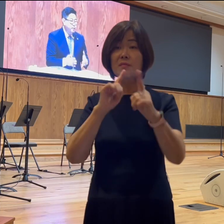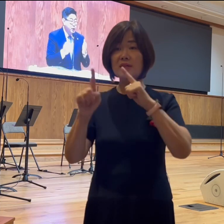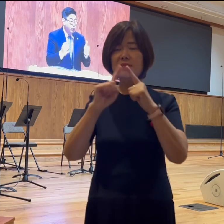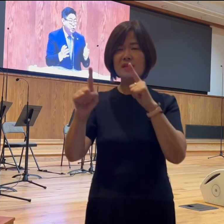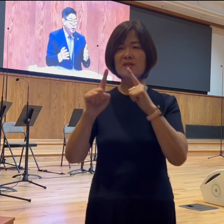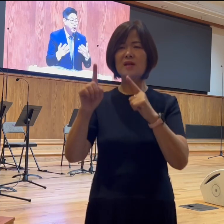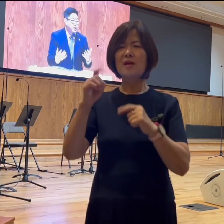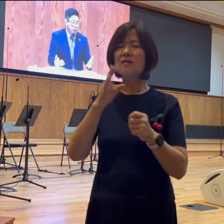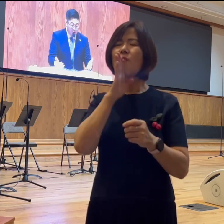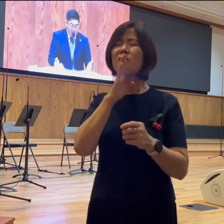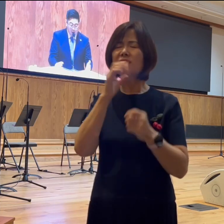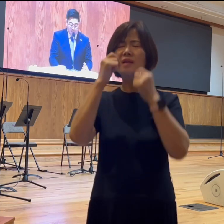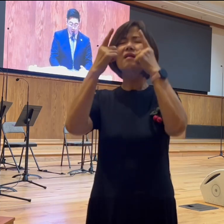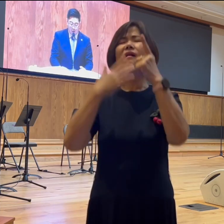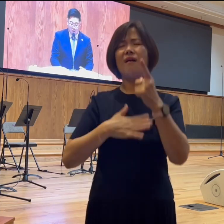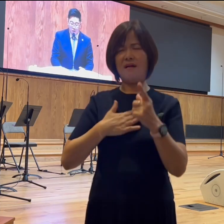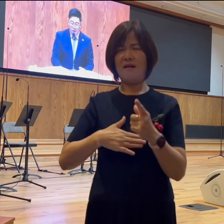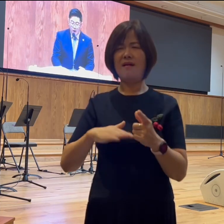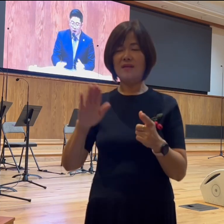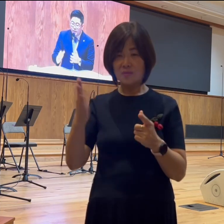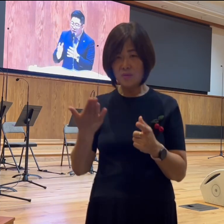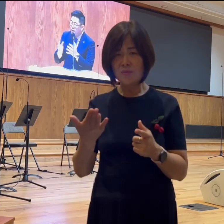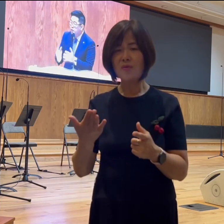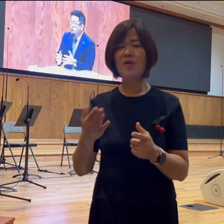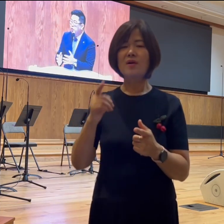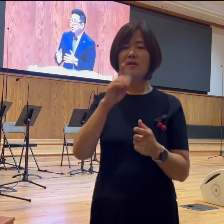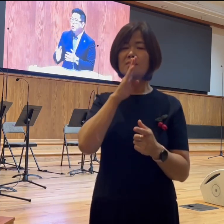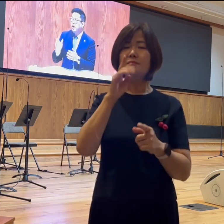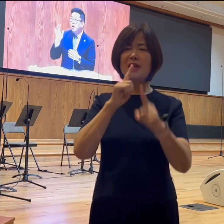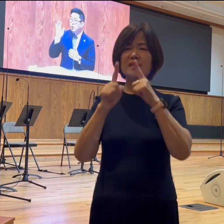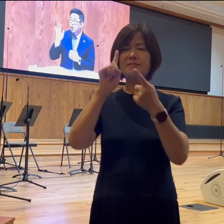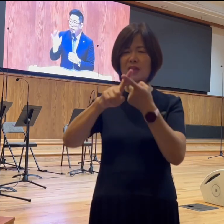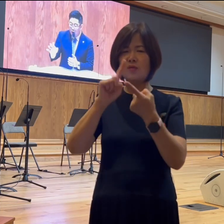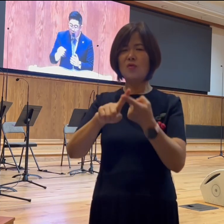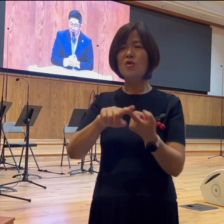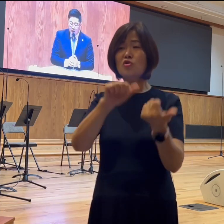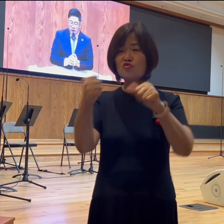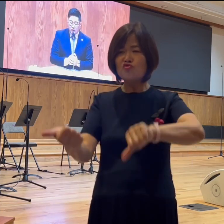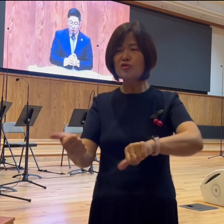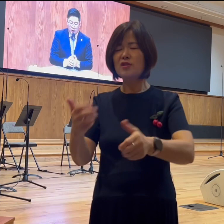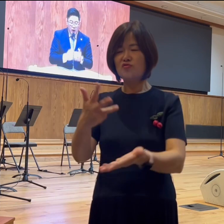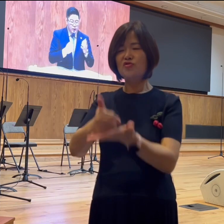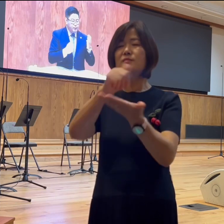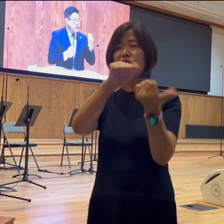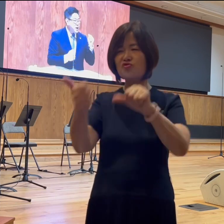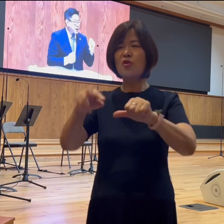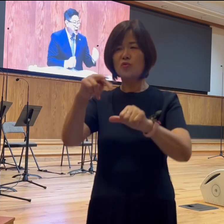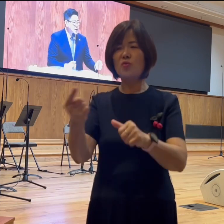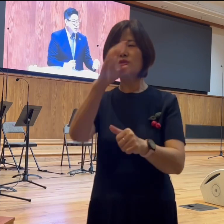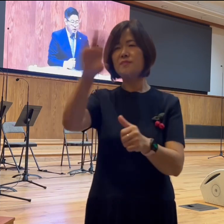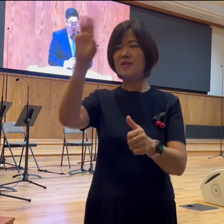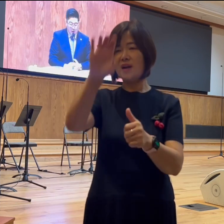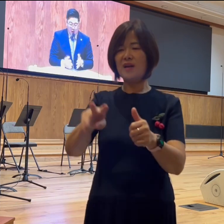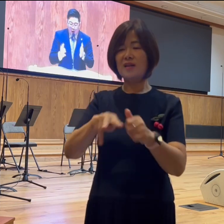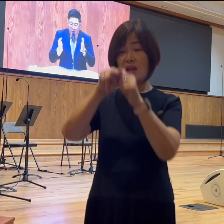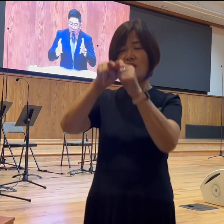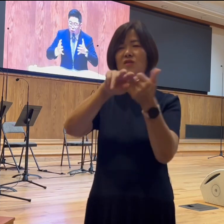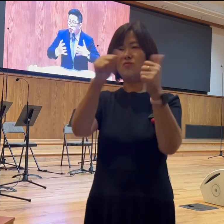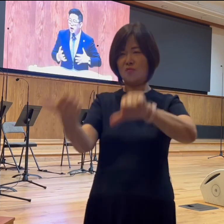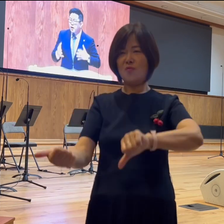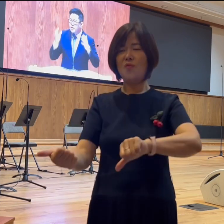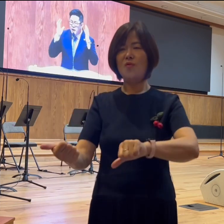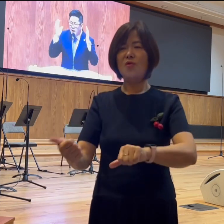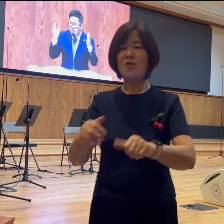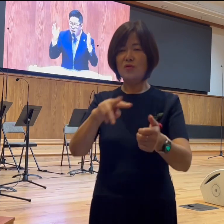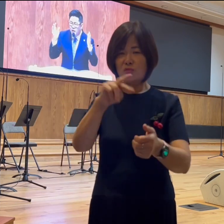것들이 비로소 깨달아지게 되고, 그 말씀 그대로 그렇게 주님이 떠나시는 것이, 십자가에 달리시는 것이 지금